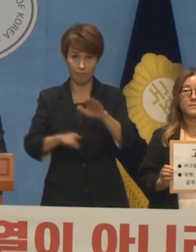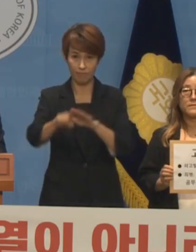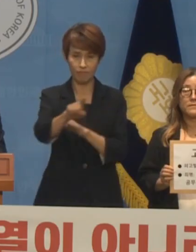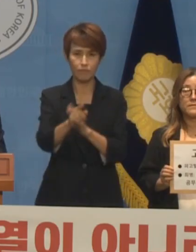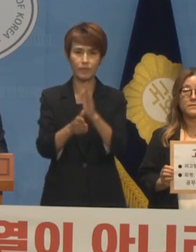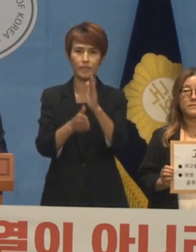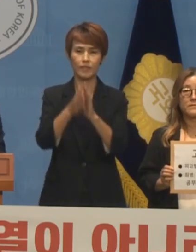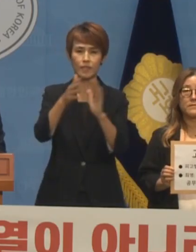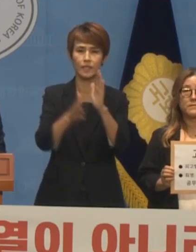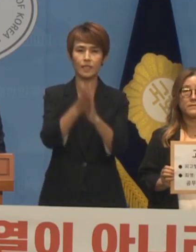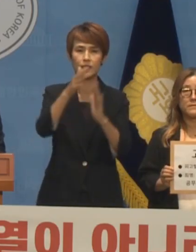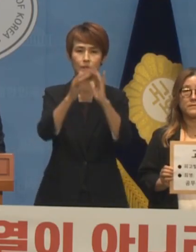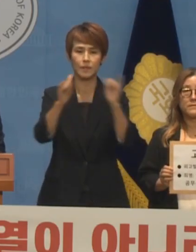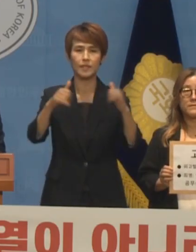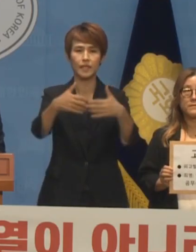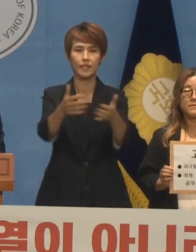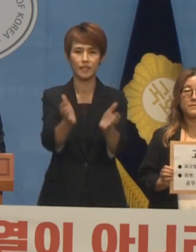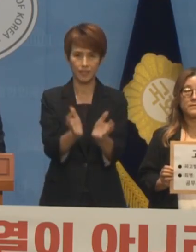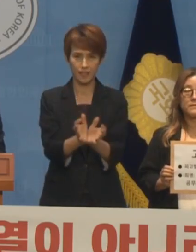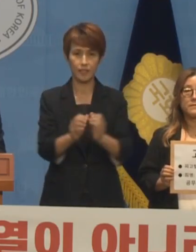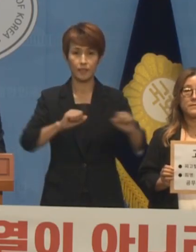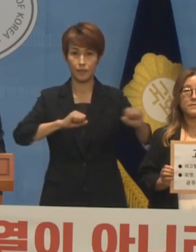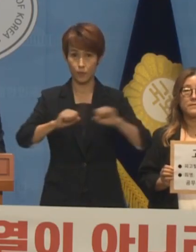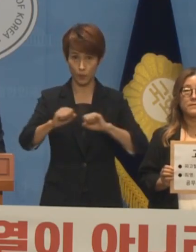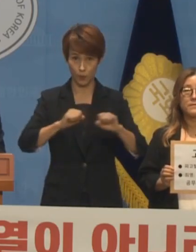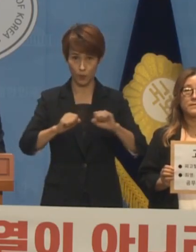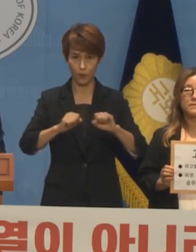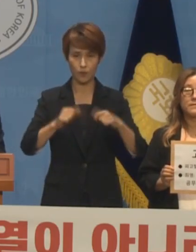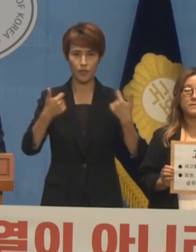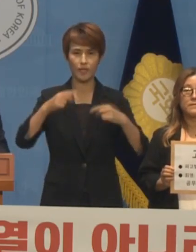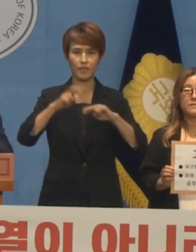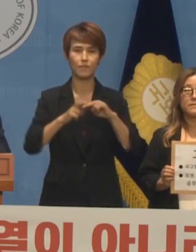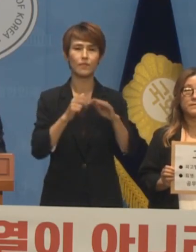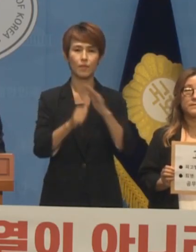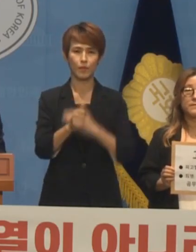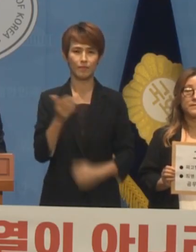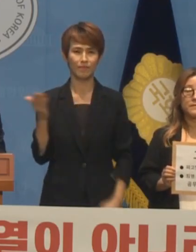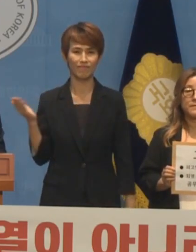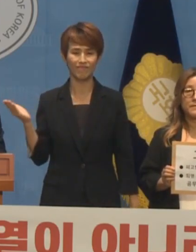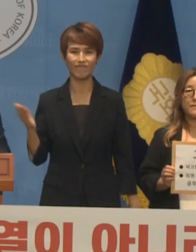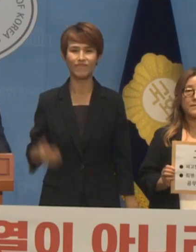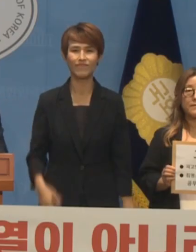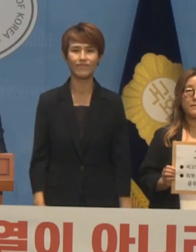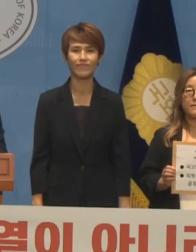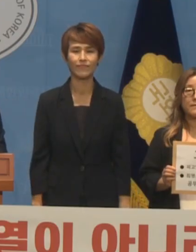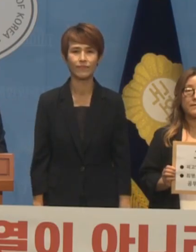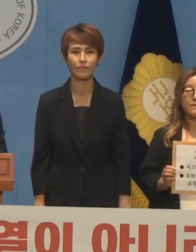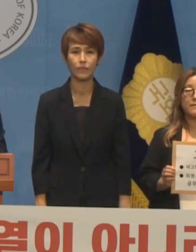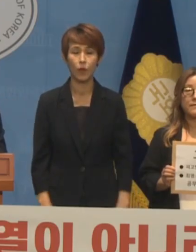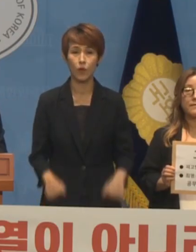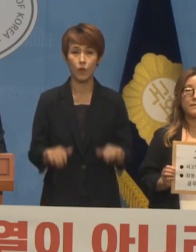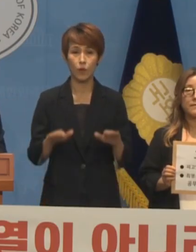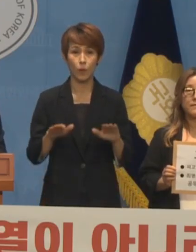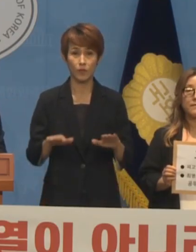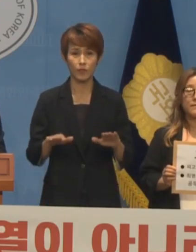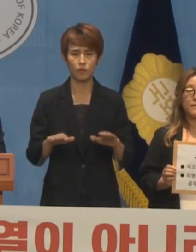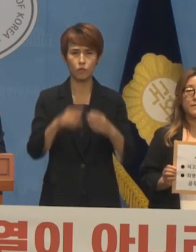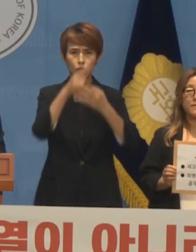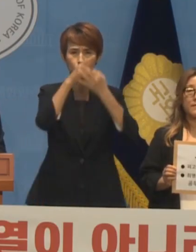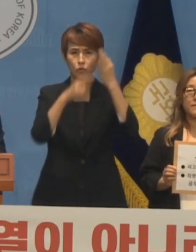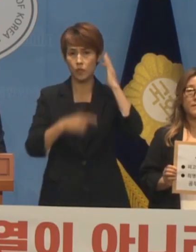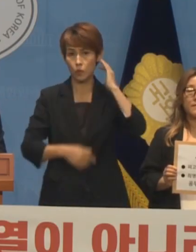시민단체 사법정의 바로 세우기 시민행동 상임대표 김한매입니다. 금일